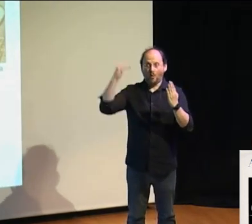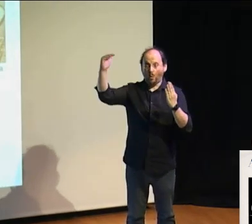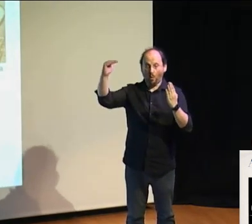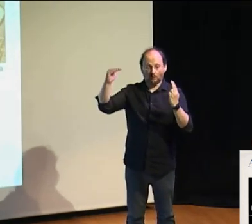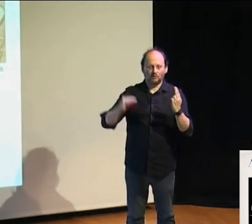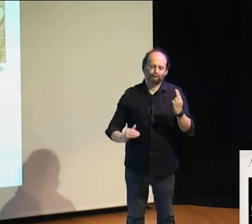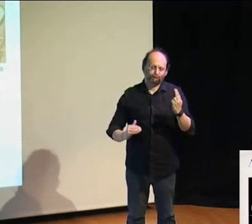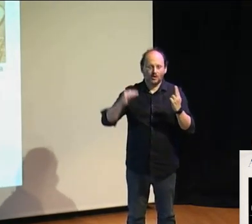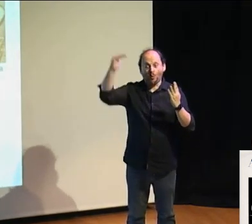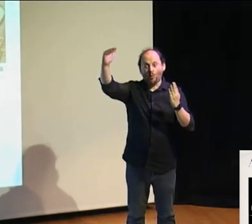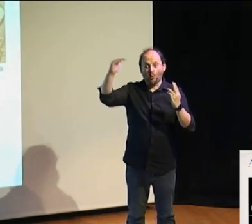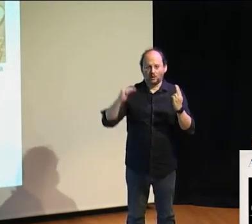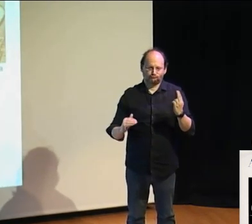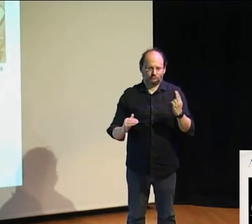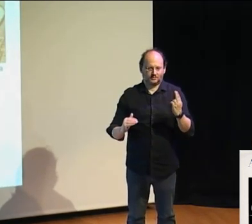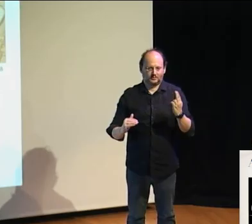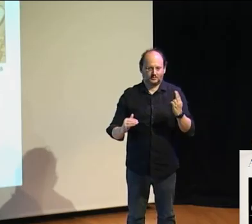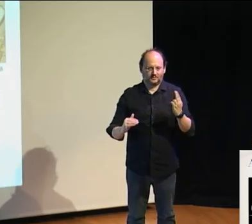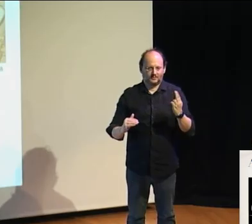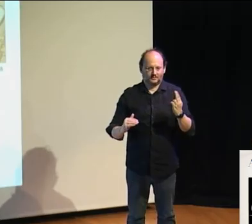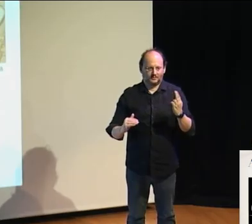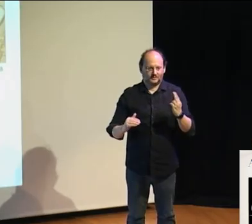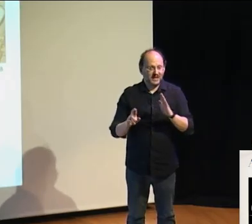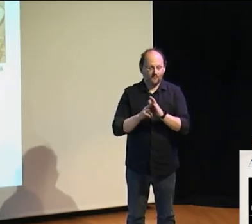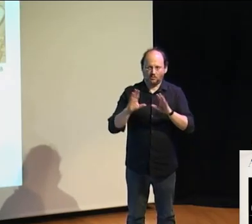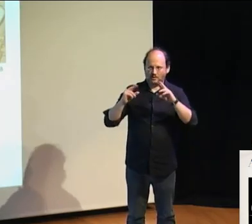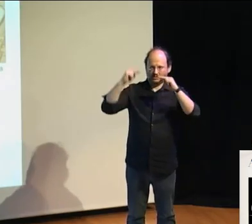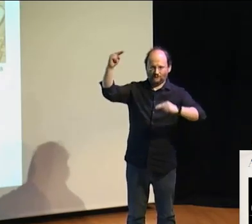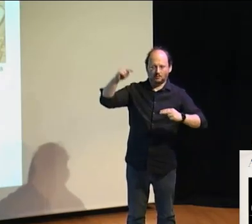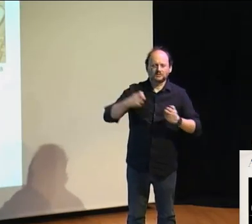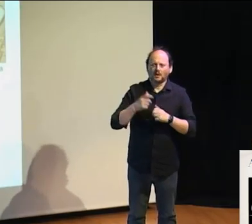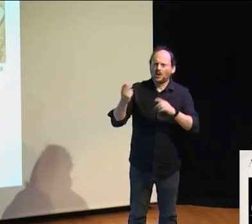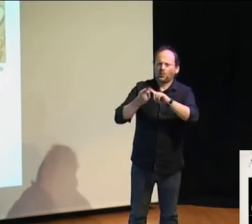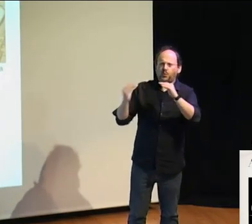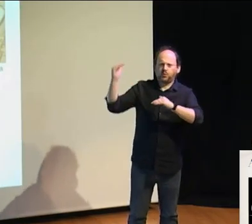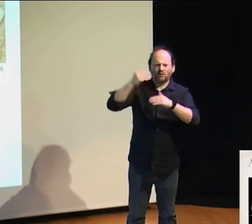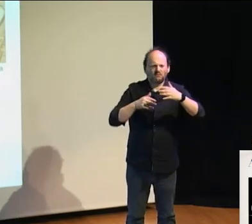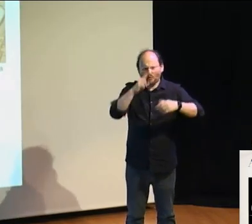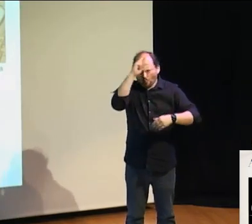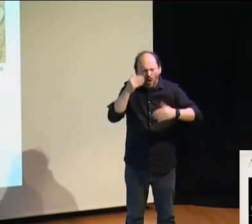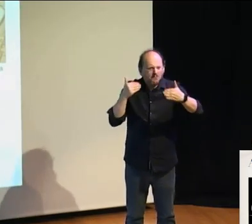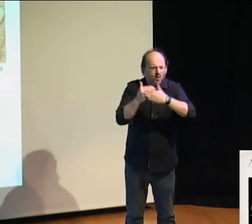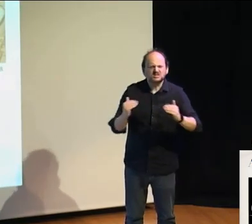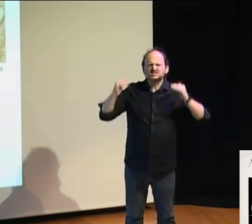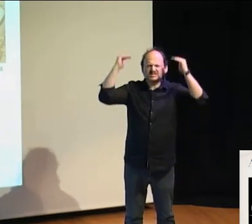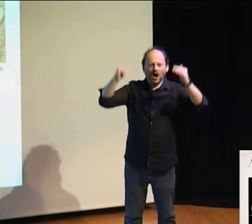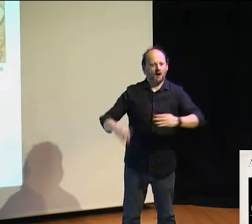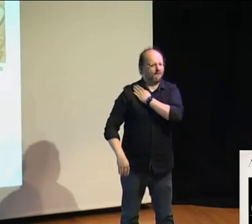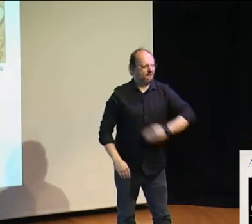simplement par une hiérarchie décrite par une forme de main différente. Grande noblesse, main complète, petite noblesse, 2